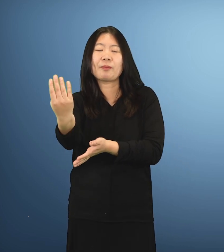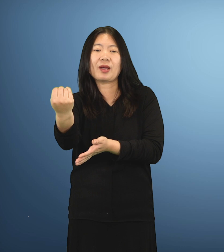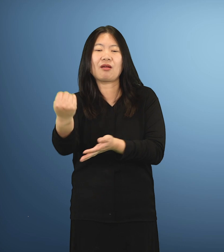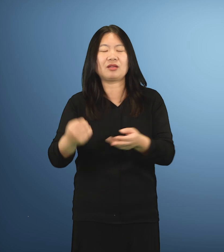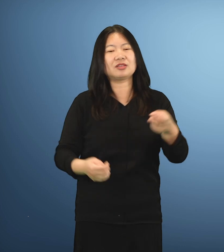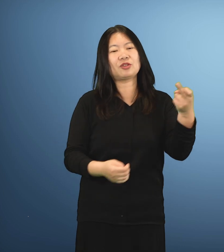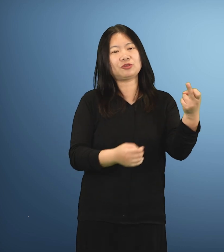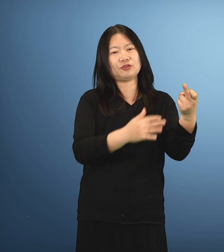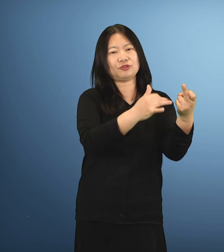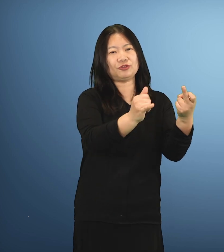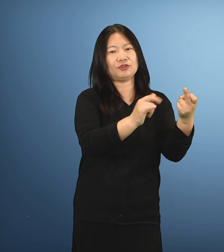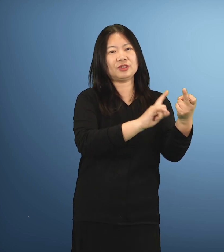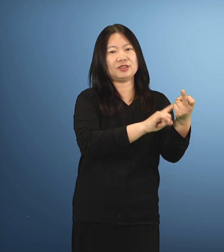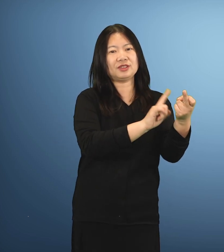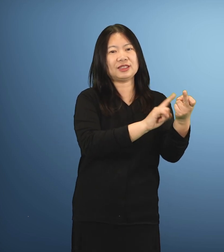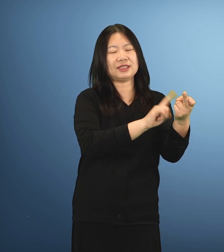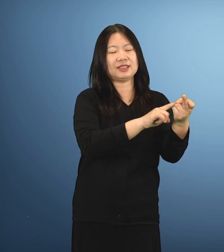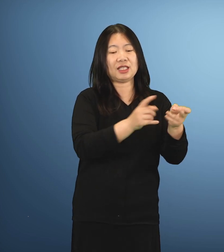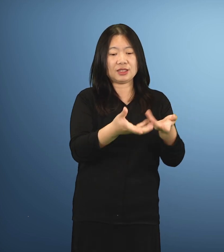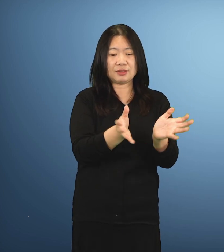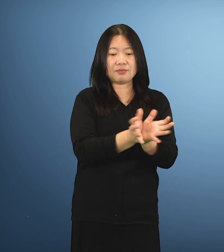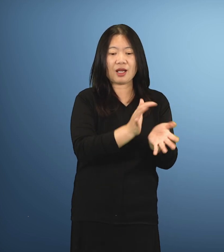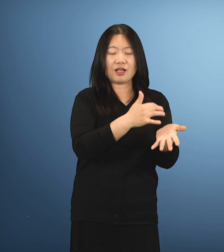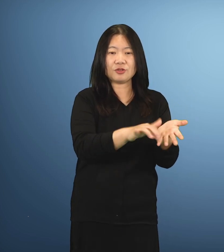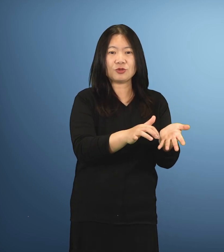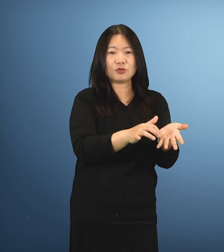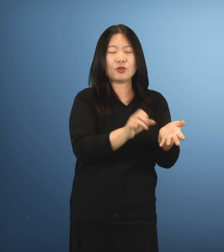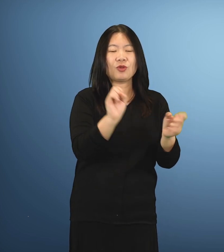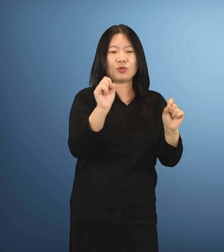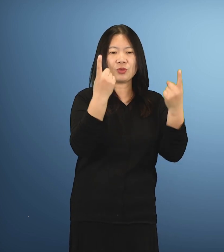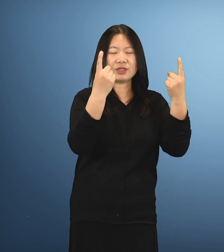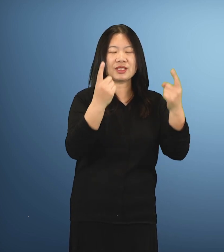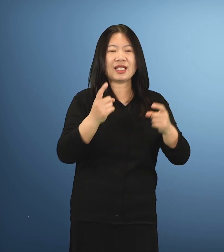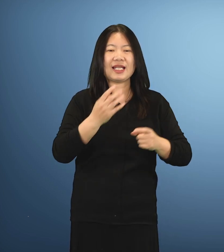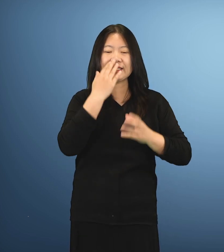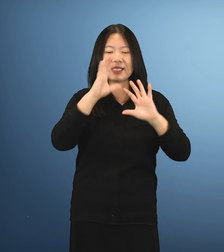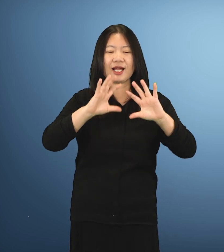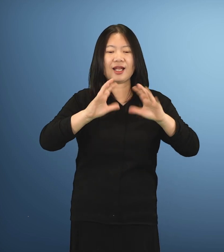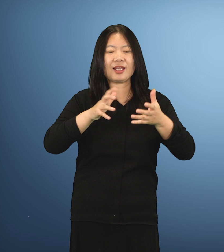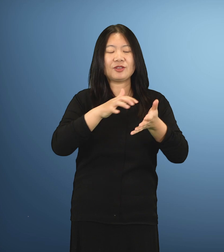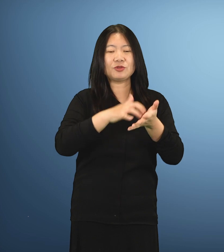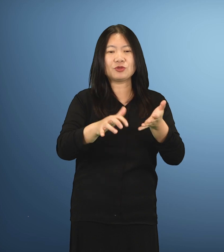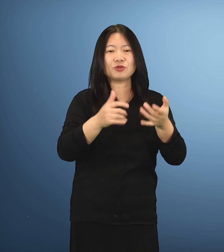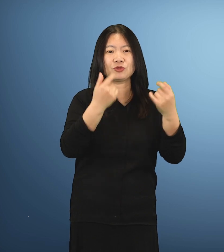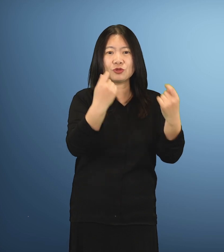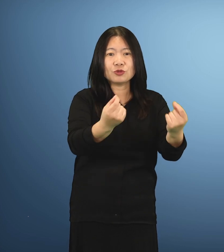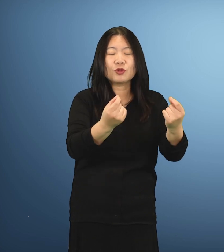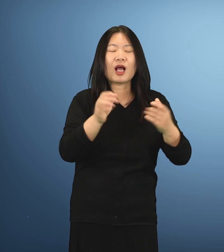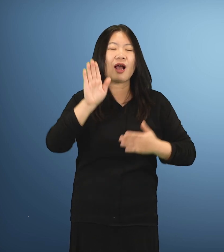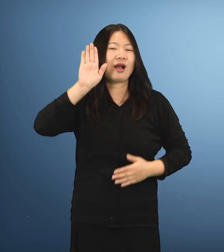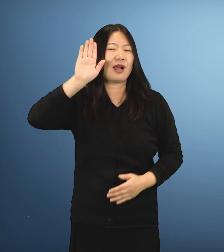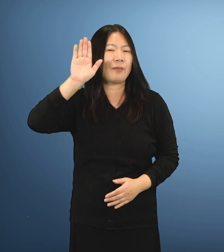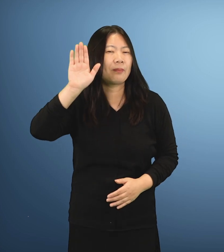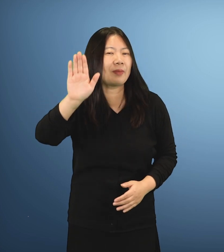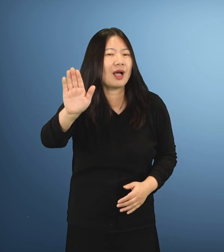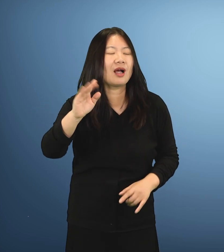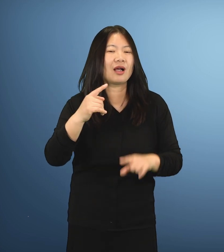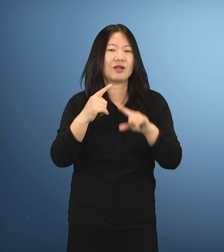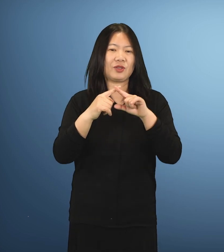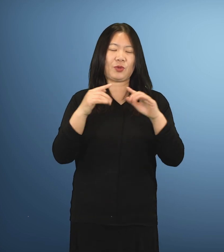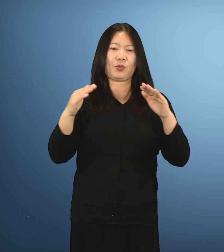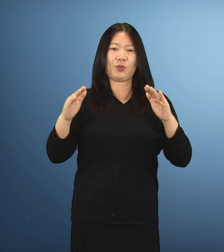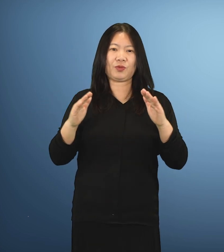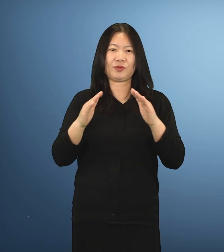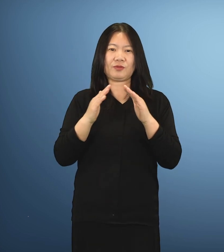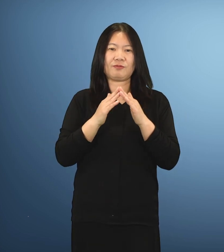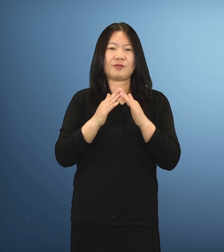12이라는 숫자는 지파의 수요, 이스라엘 국가의 수요, 장차